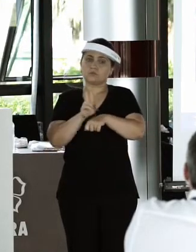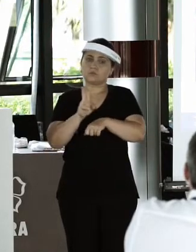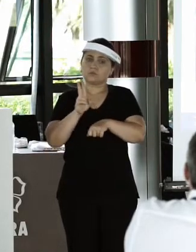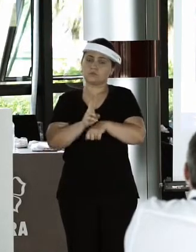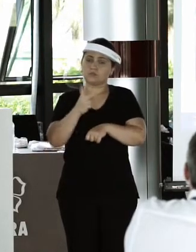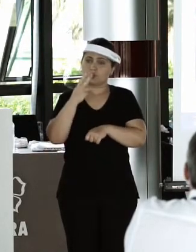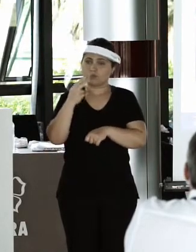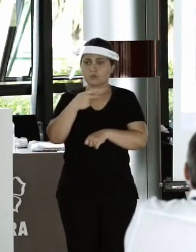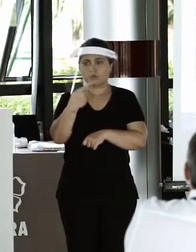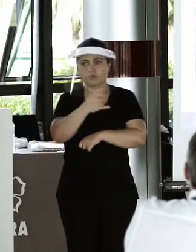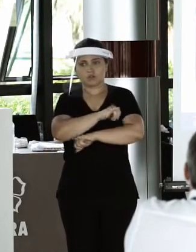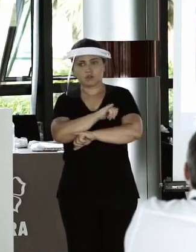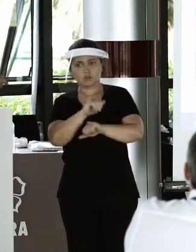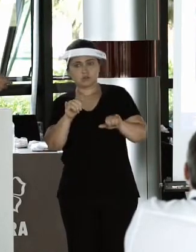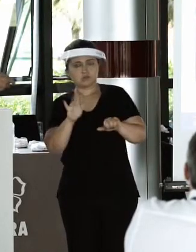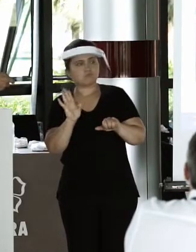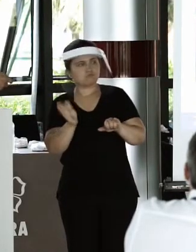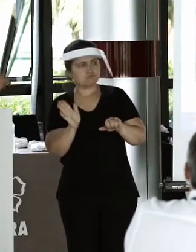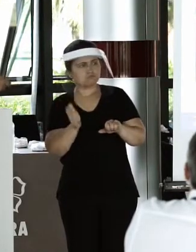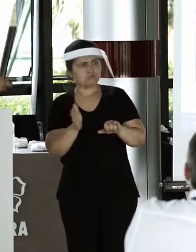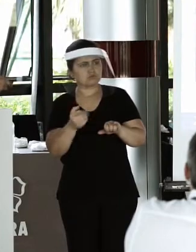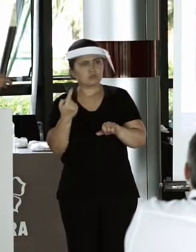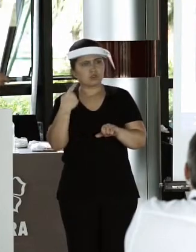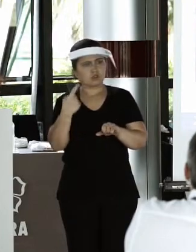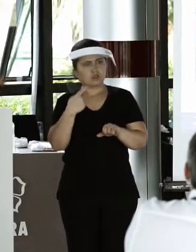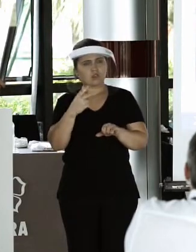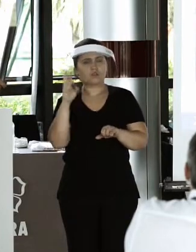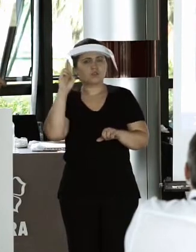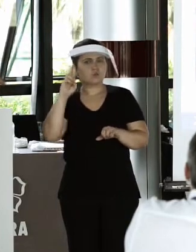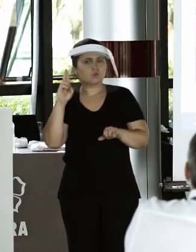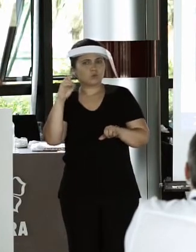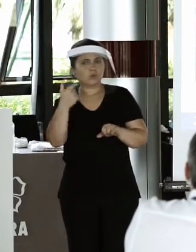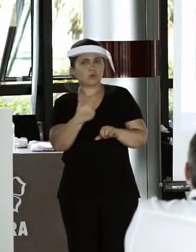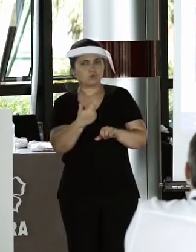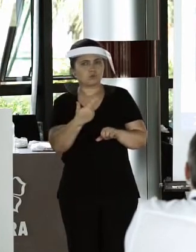cuidados que eu falei para vocês. Ó. Olha aqui, ó. Tá vendo o roxo aqui?